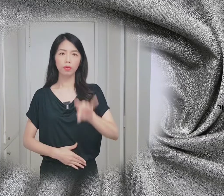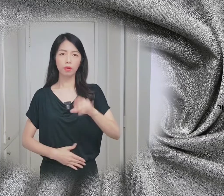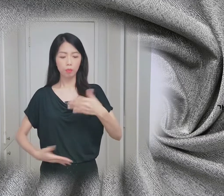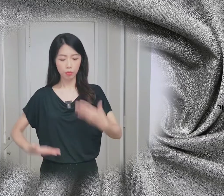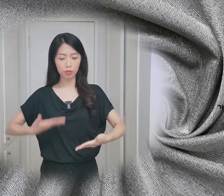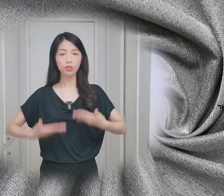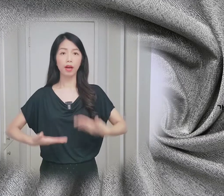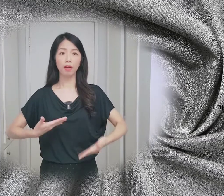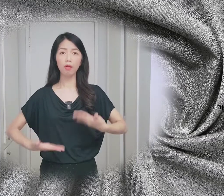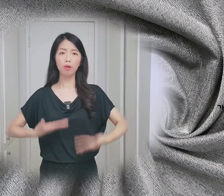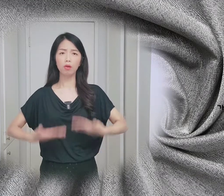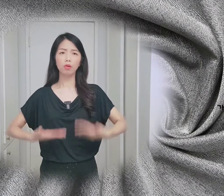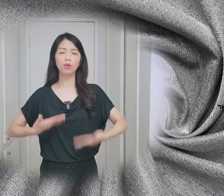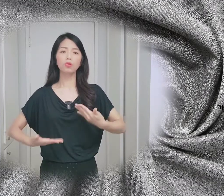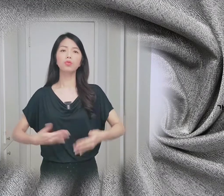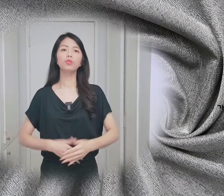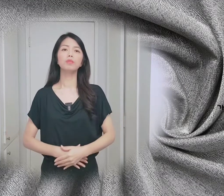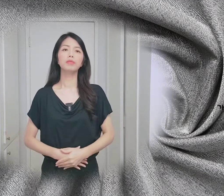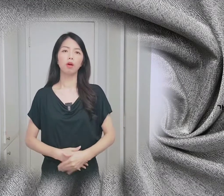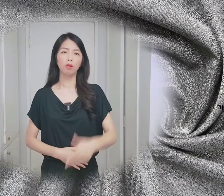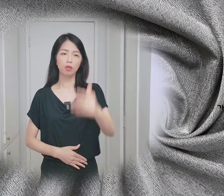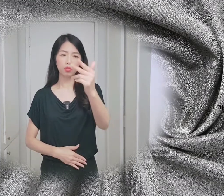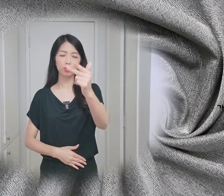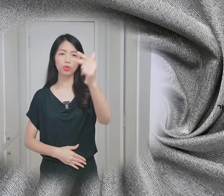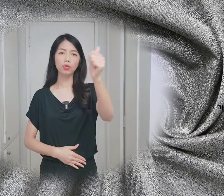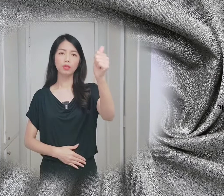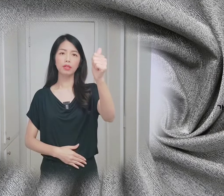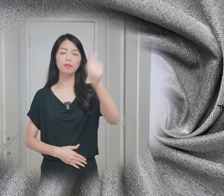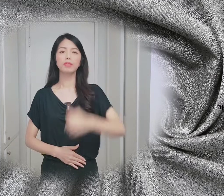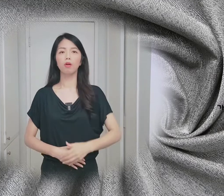때론 분주하여, 주 음성,